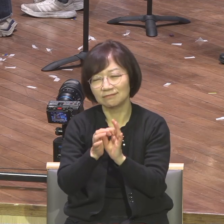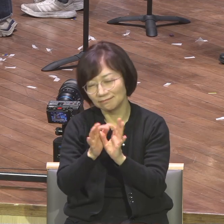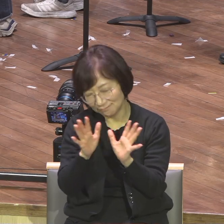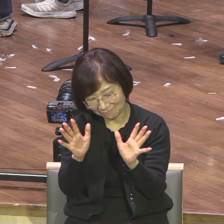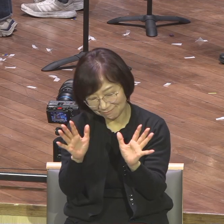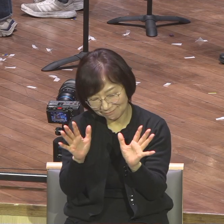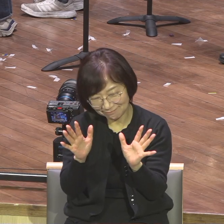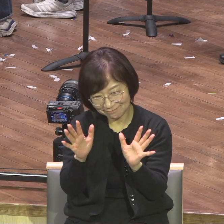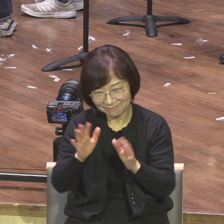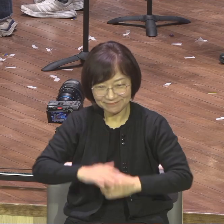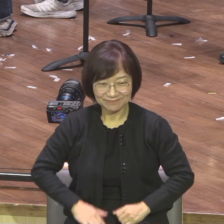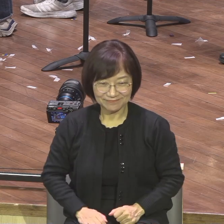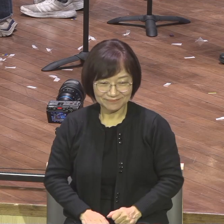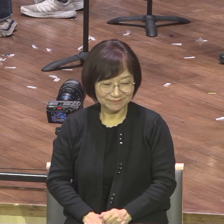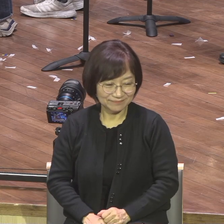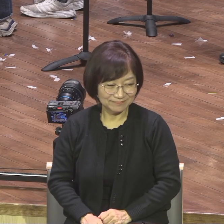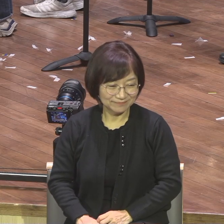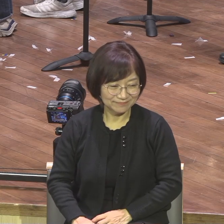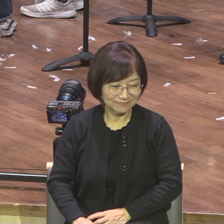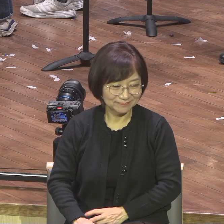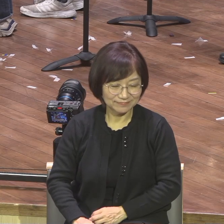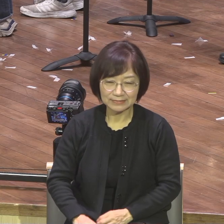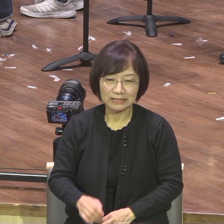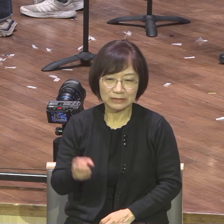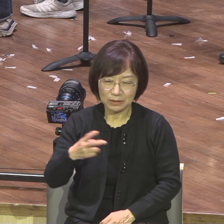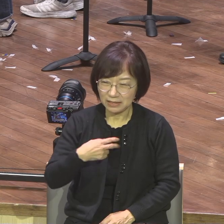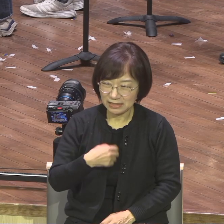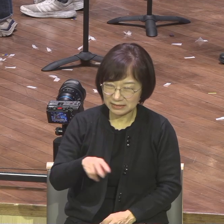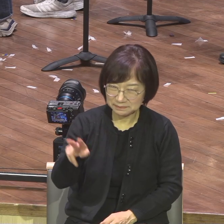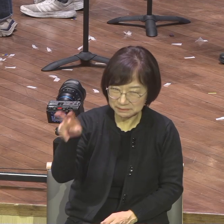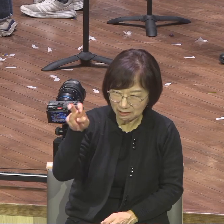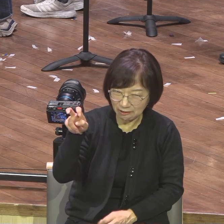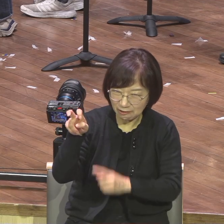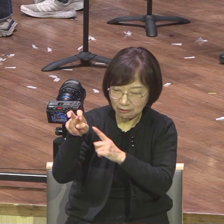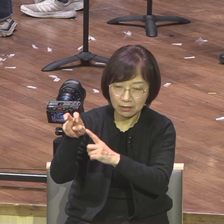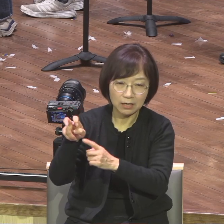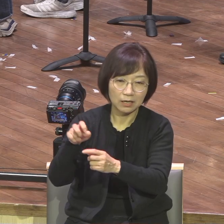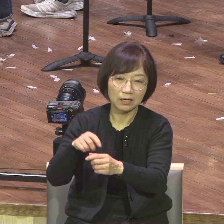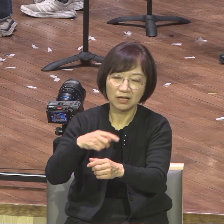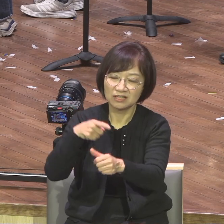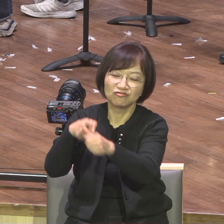생각으로 행동으로 똑같아요. 다 사람을 미워하는 자마다 이미 살이나 있느니라.